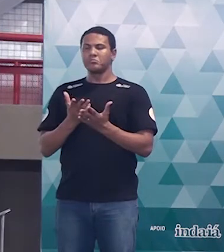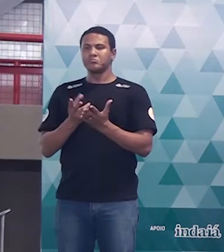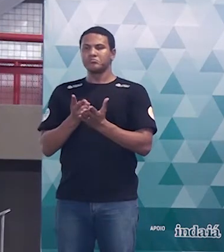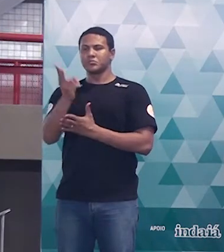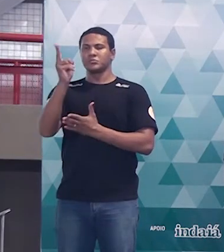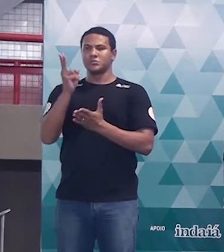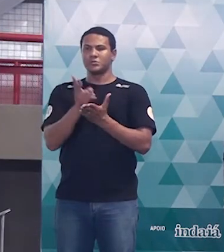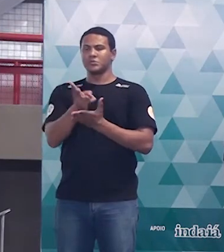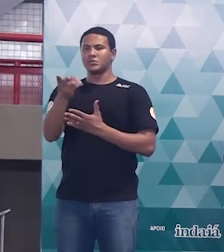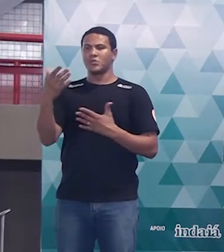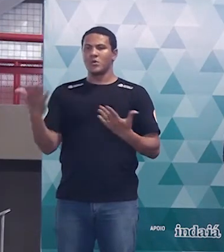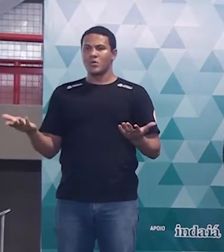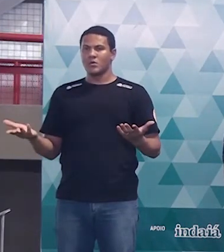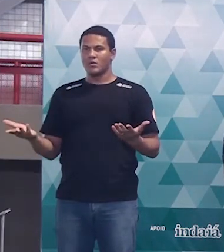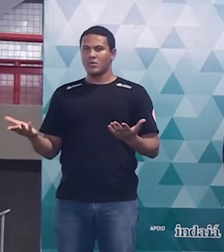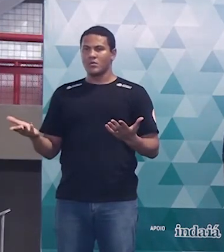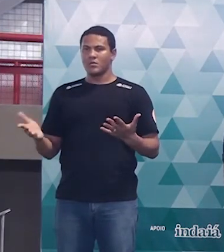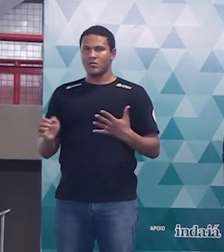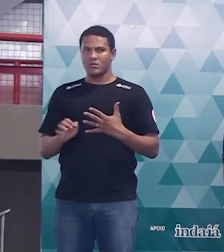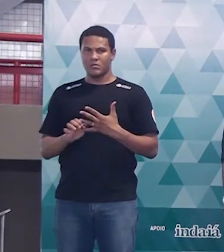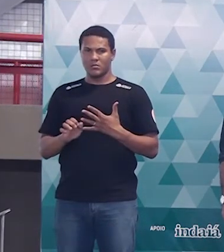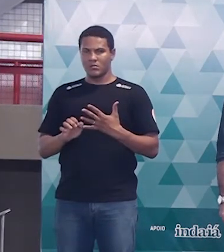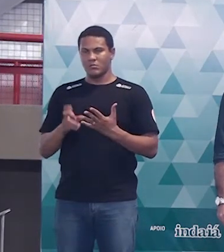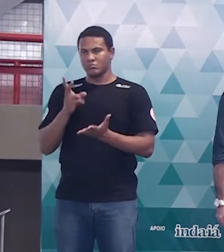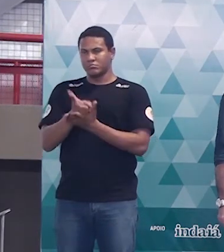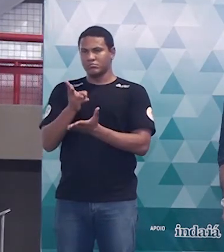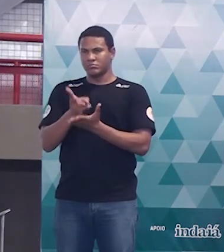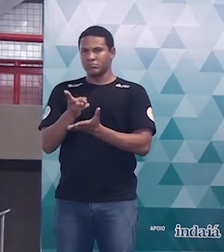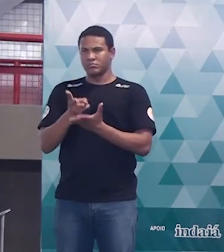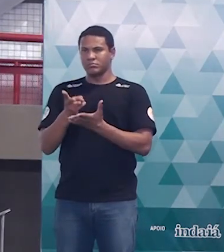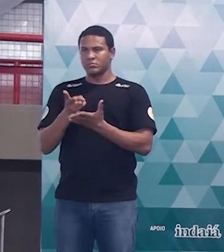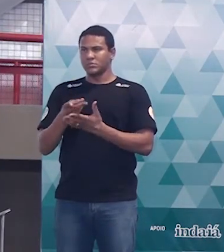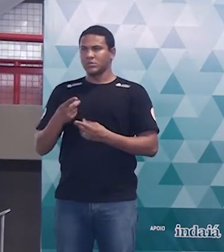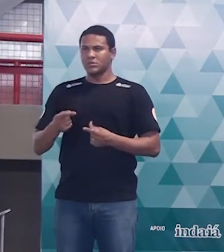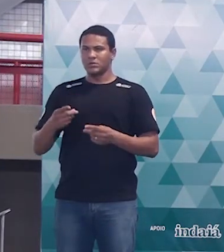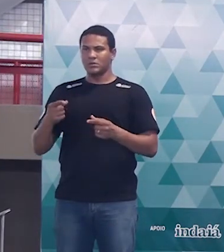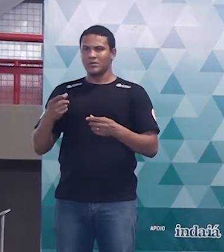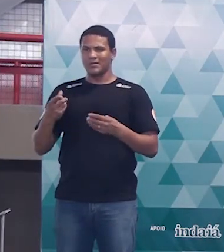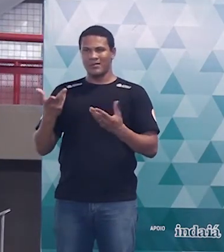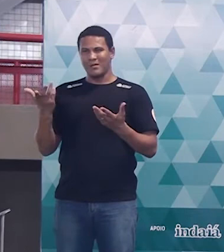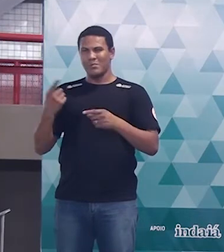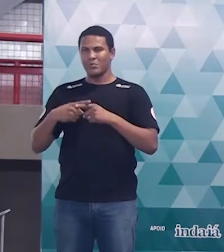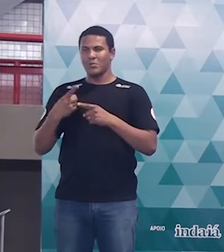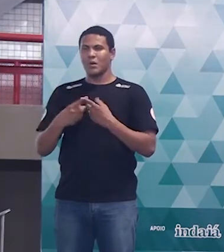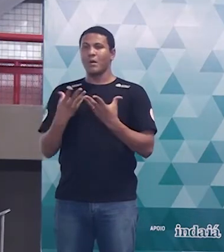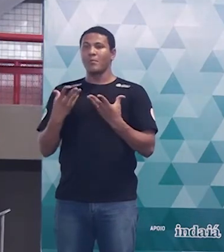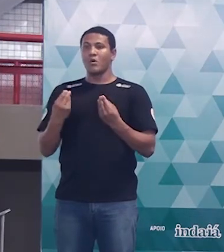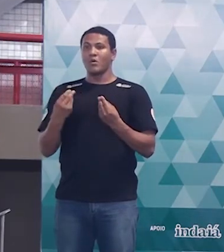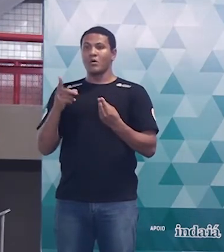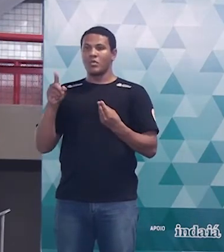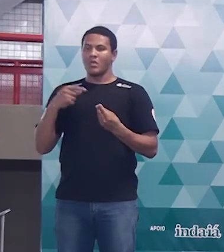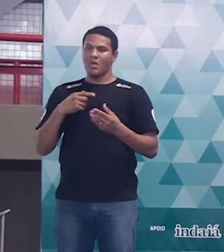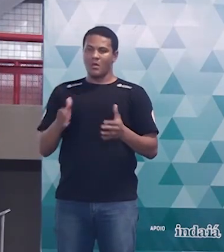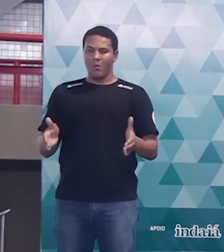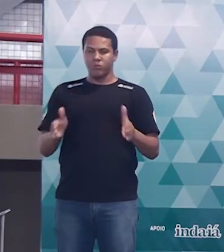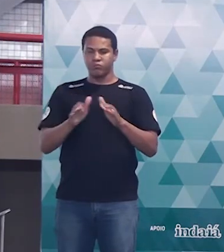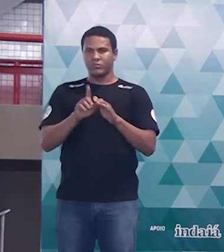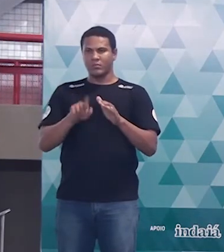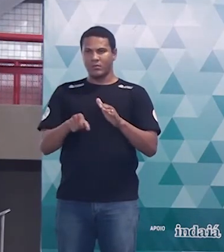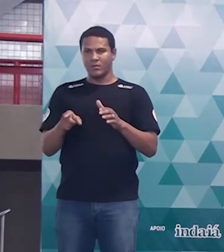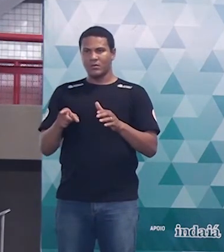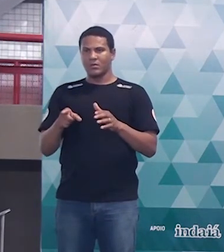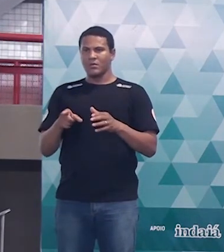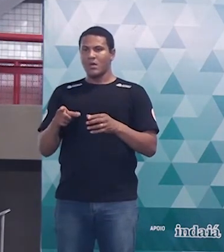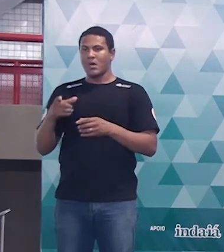infinitos. Opção E, porque um monte ou é de areia ou é de cocô. Mói ou é